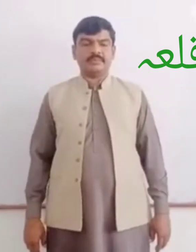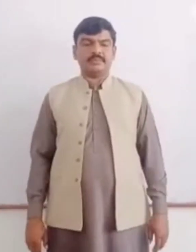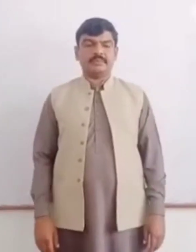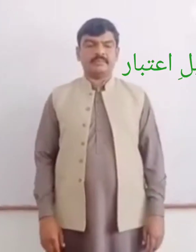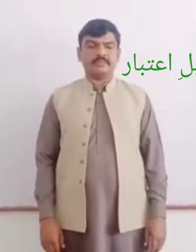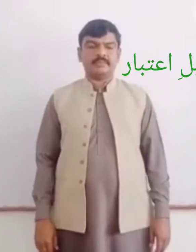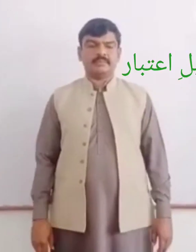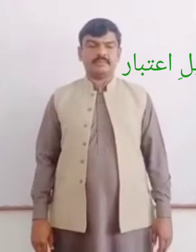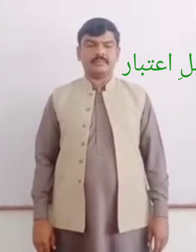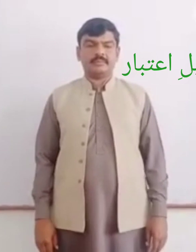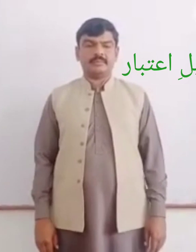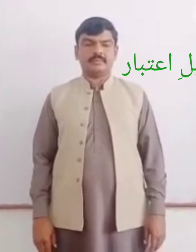काबिले एतबार,